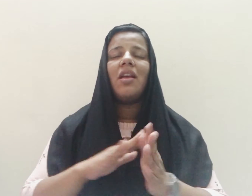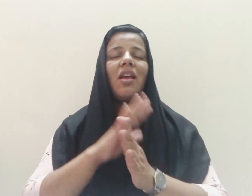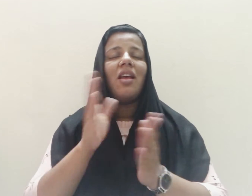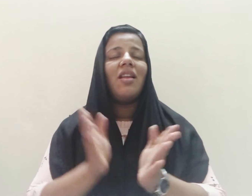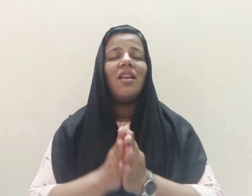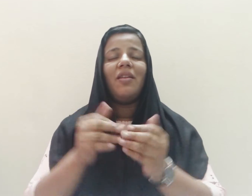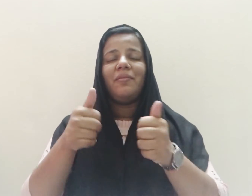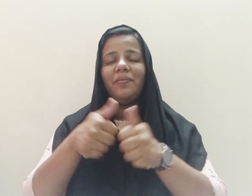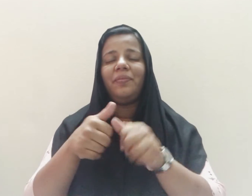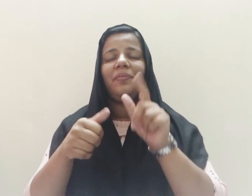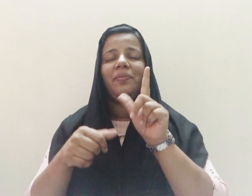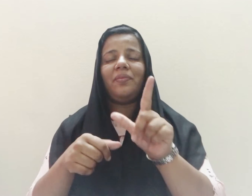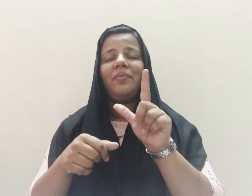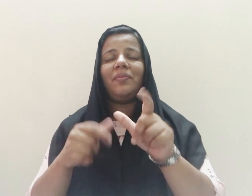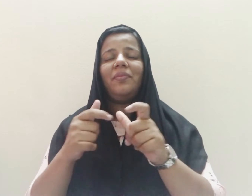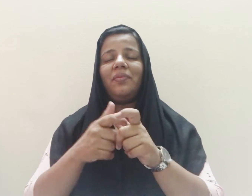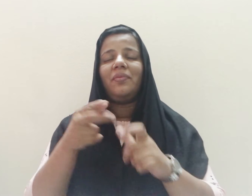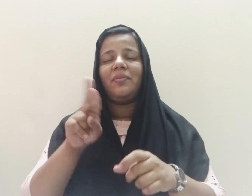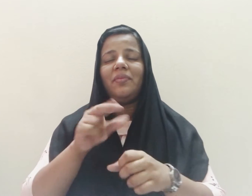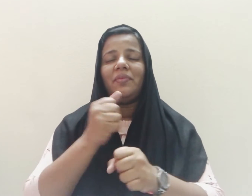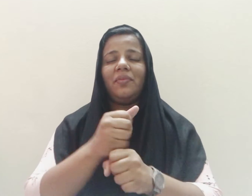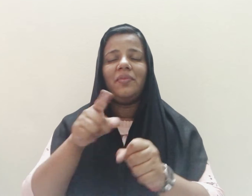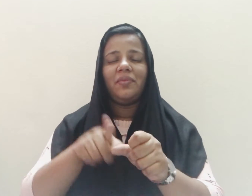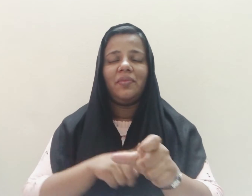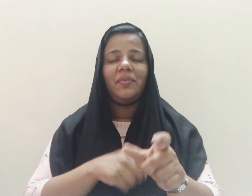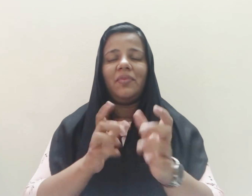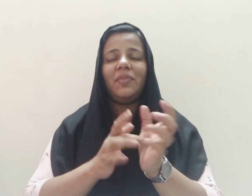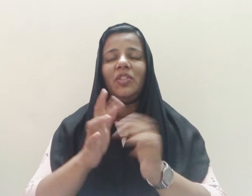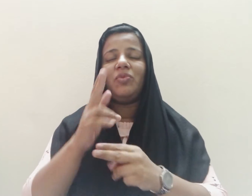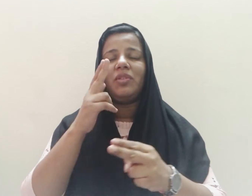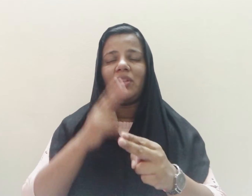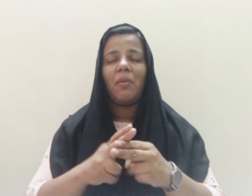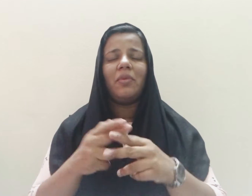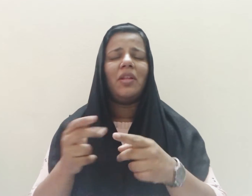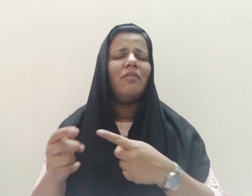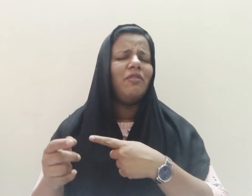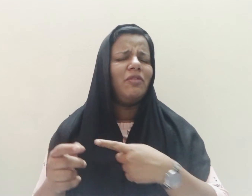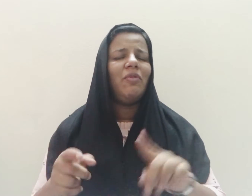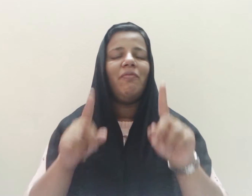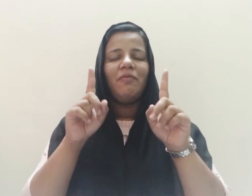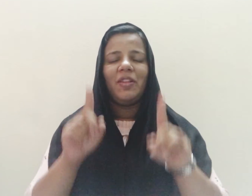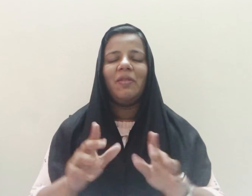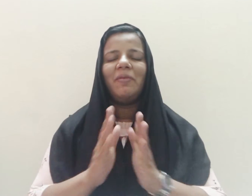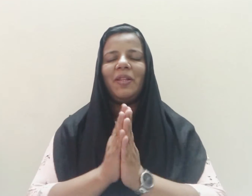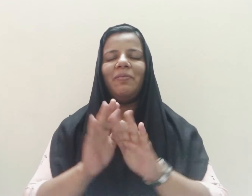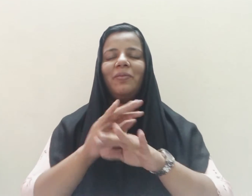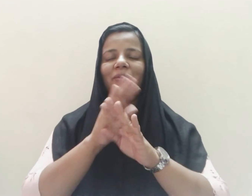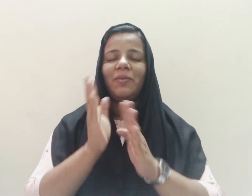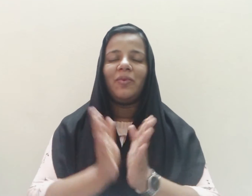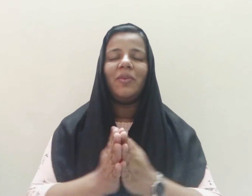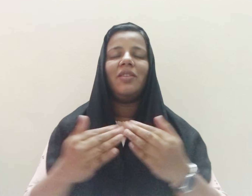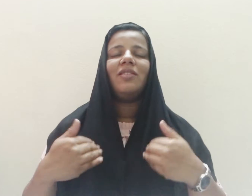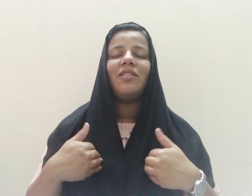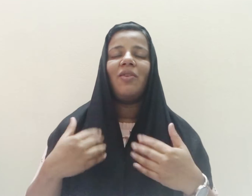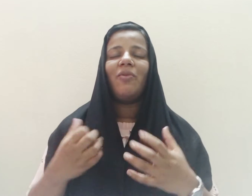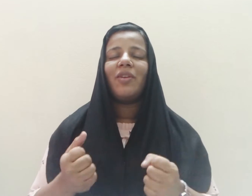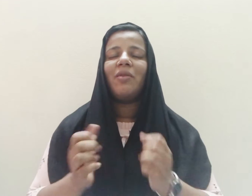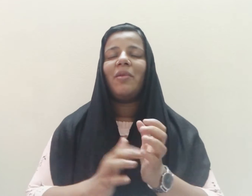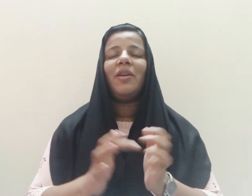എല്ലാ അലർജികളും യേശുവിൻ്റെ നാമത്തിൽ മാറിപ്പോകുവാൻ കൽപ്പിക്കുന്നു. പൂർണ്ണ സൗഖ്യം തന്നെ കുഞ്ഞുങ്ങളുടെ മേൽ